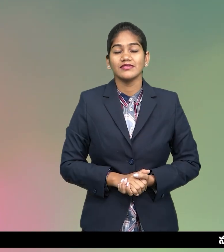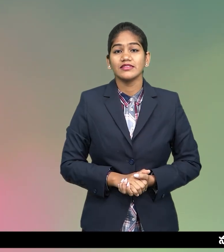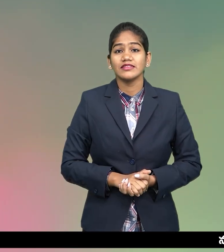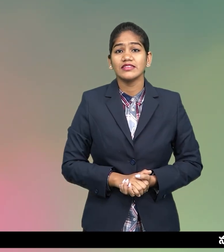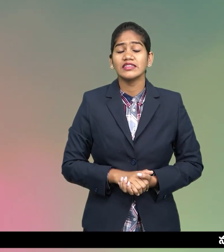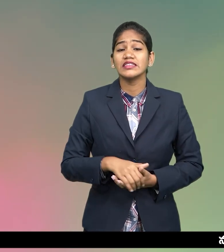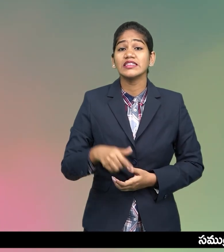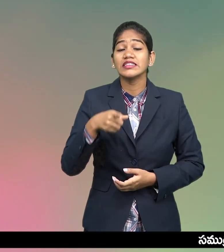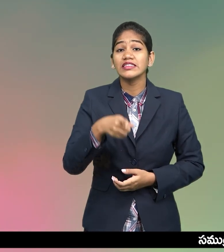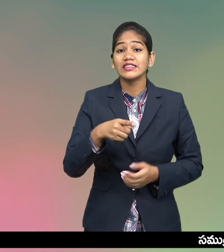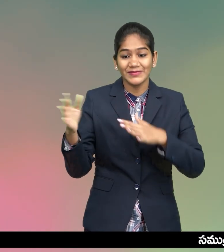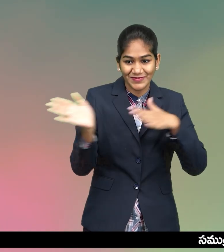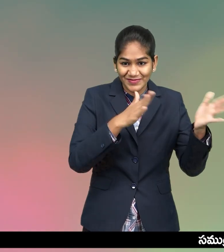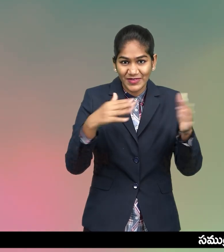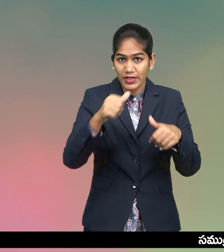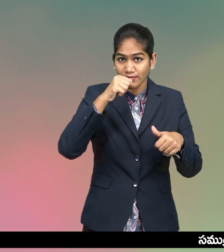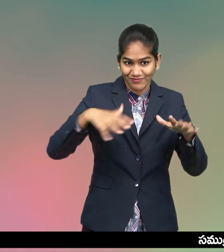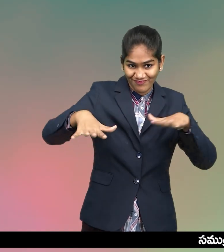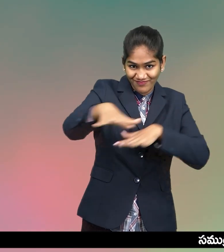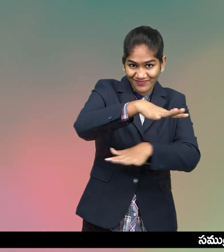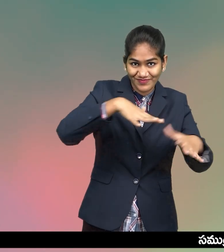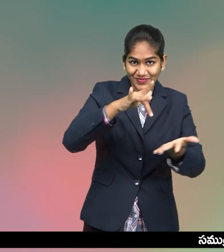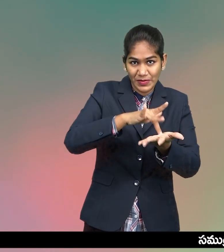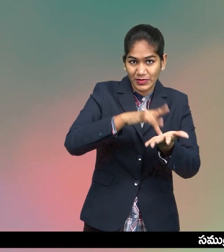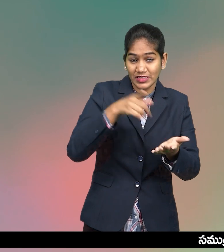నుండి వీచే గాలి. సముద్రం నుండి భూమికి.